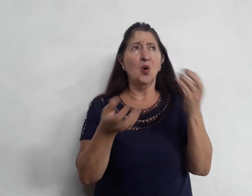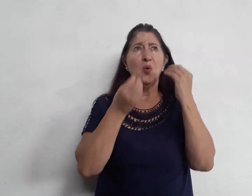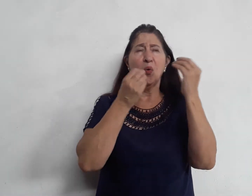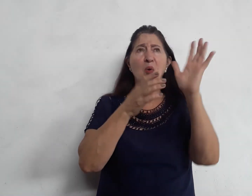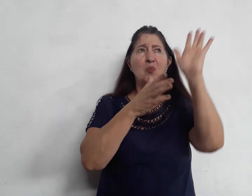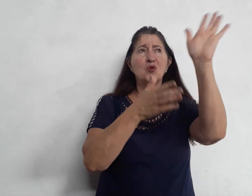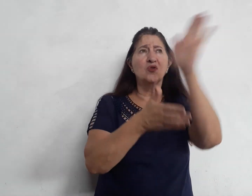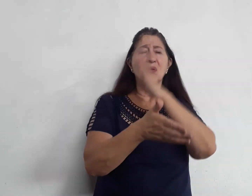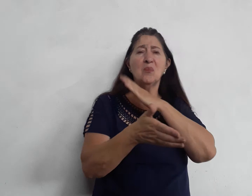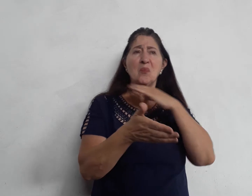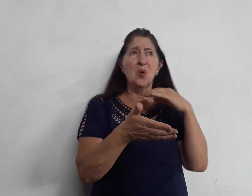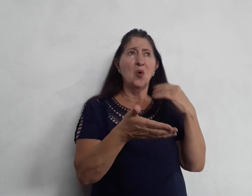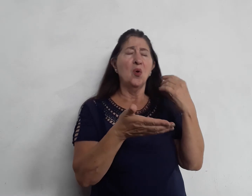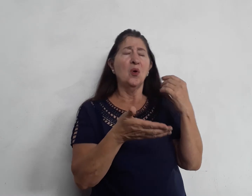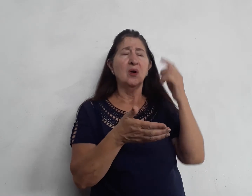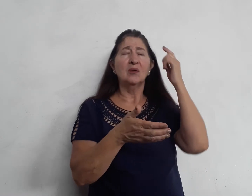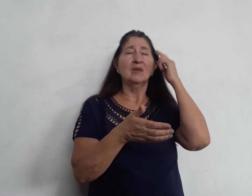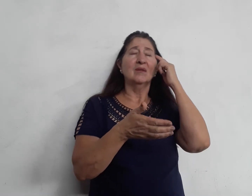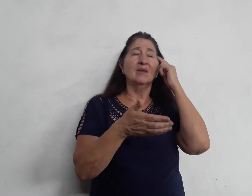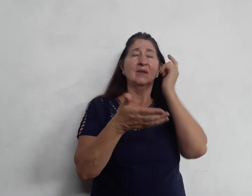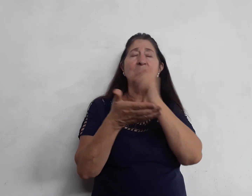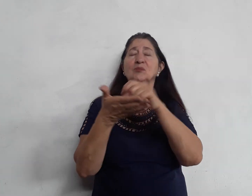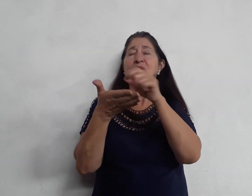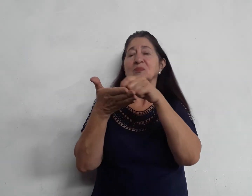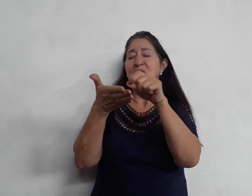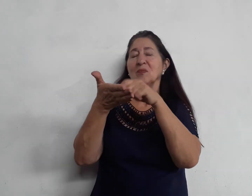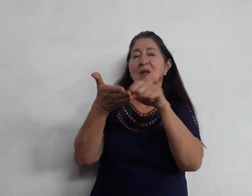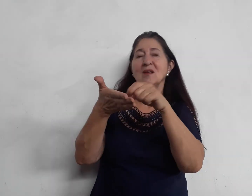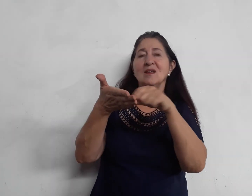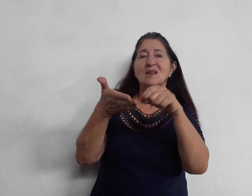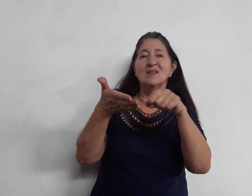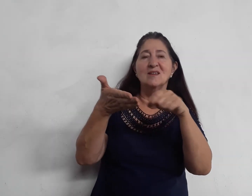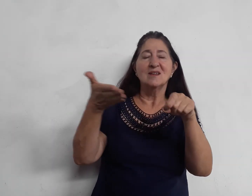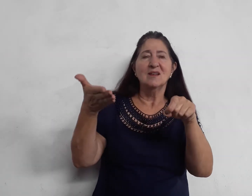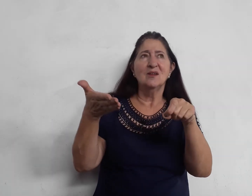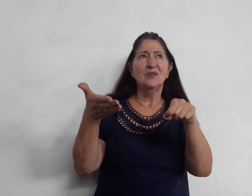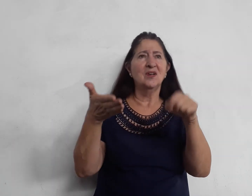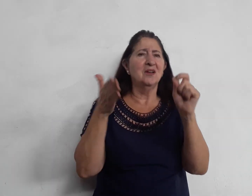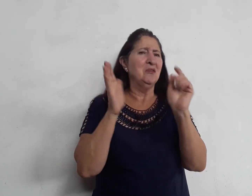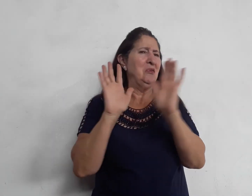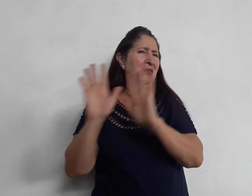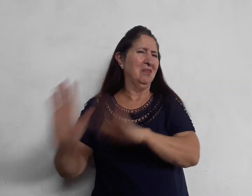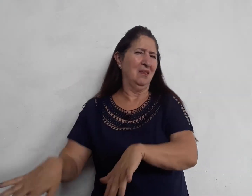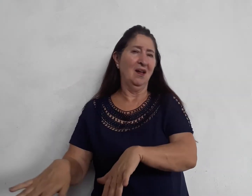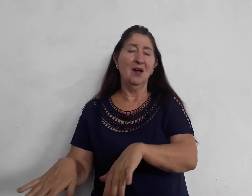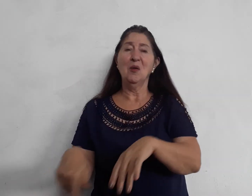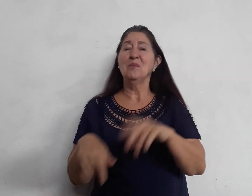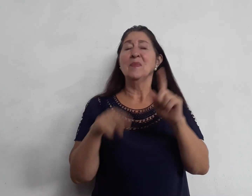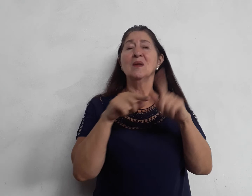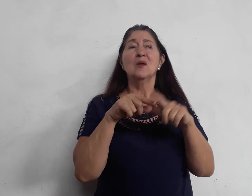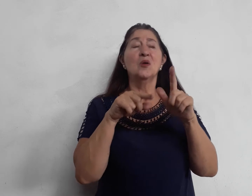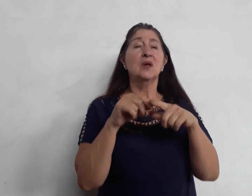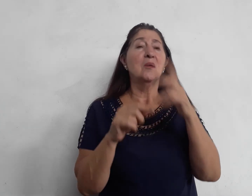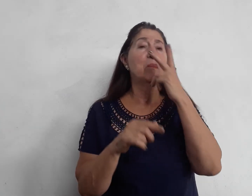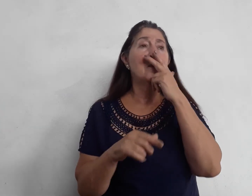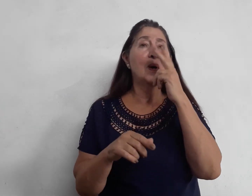aqui. Paremos de ter curiosidade de quem está de lá, rezemos por eles, mas vamos viver a nossa vida enquanto está